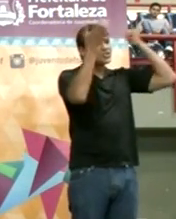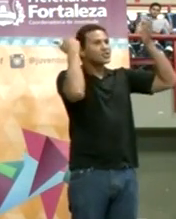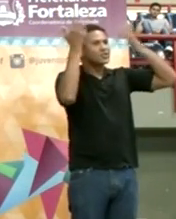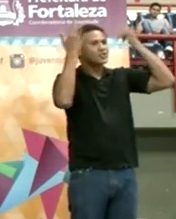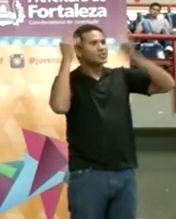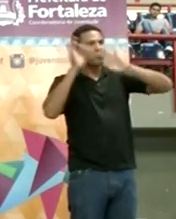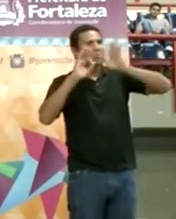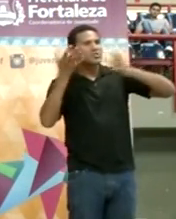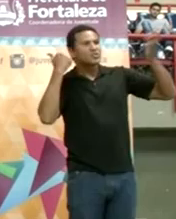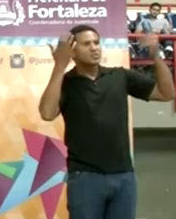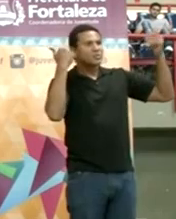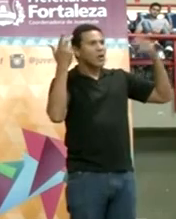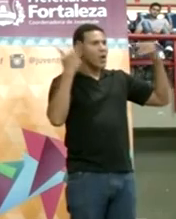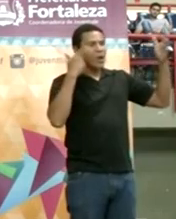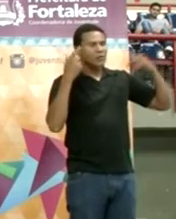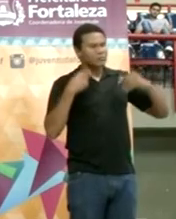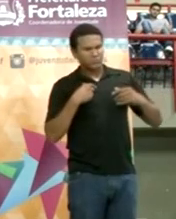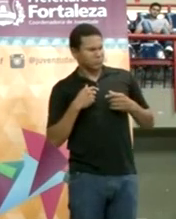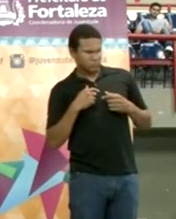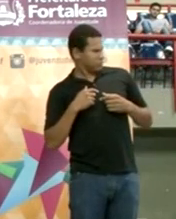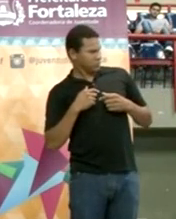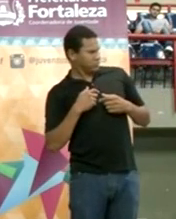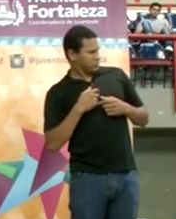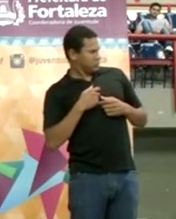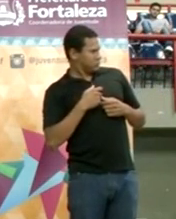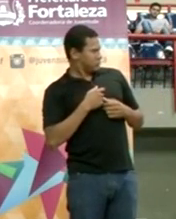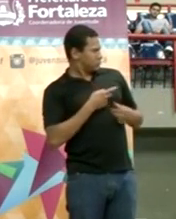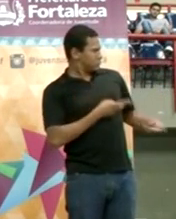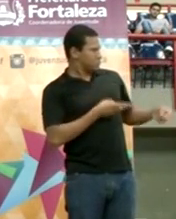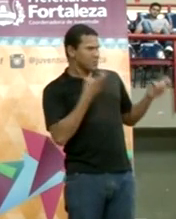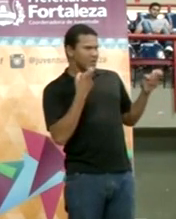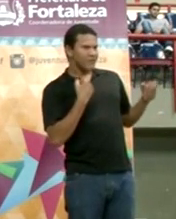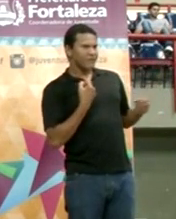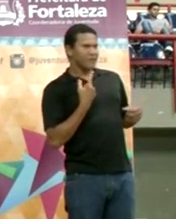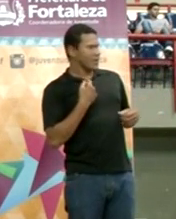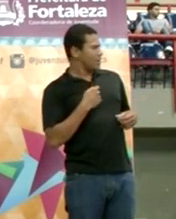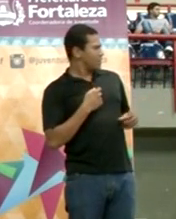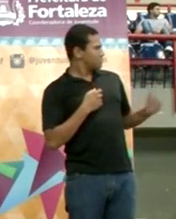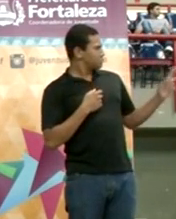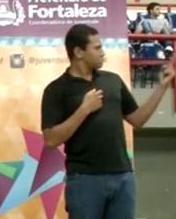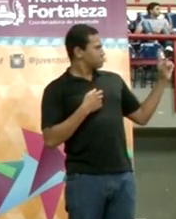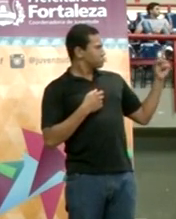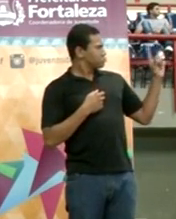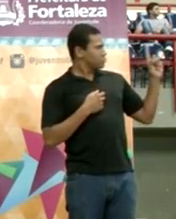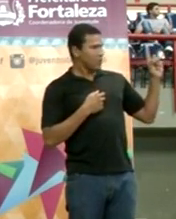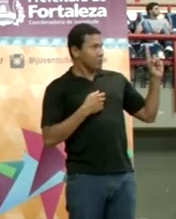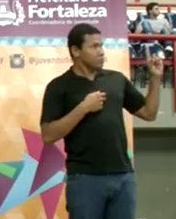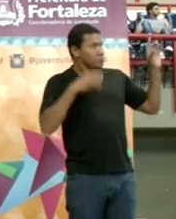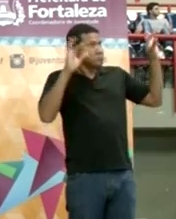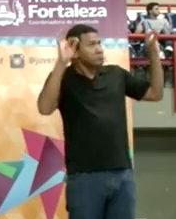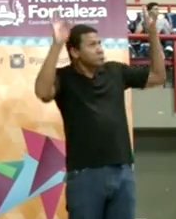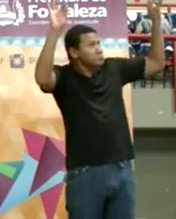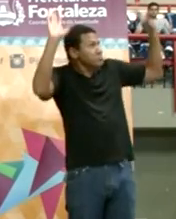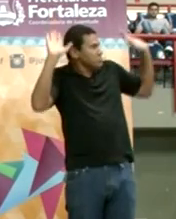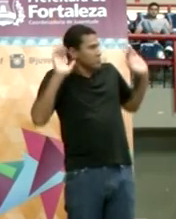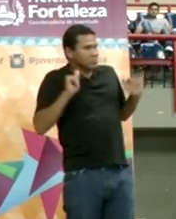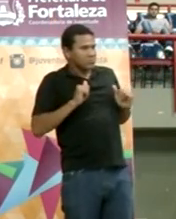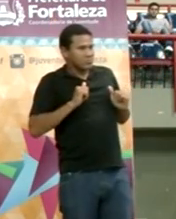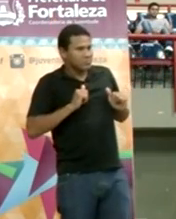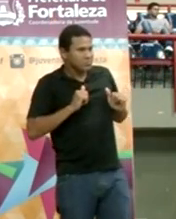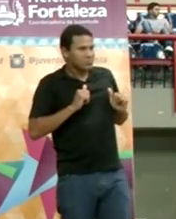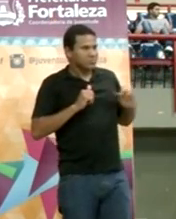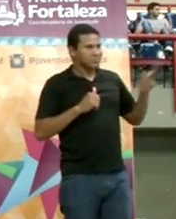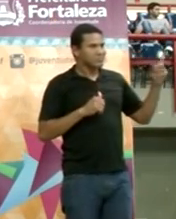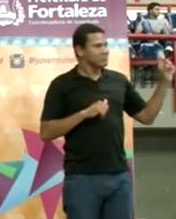chegada. E aí o cara observou que alguém vinha. E o cara foi até o final, pessoal. E eu espero que vocês tenham essa